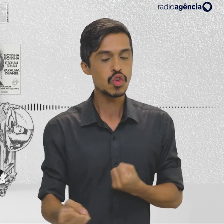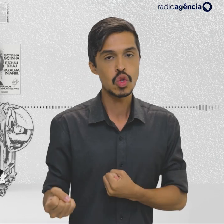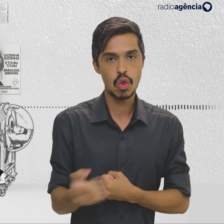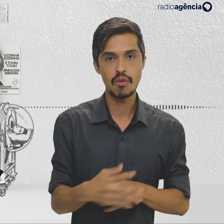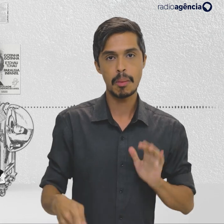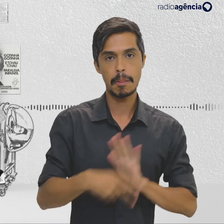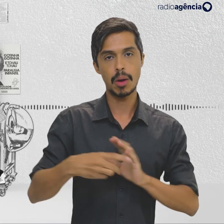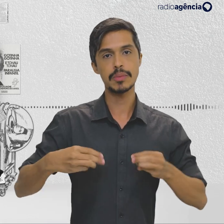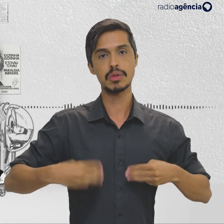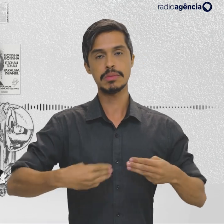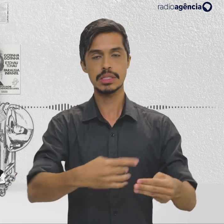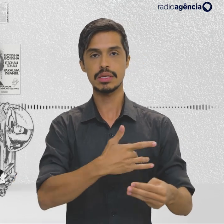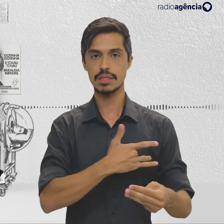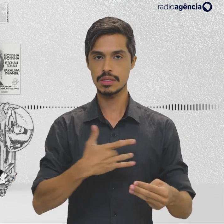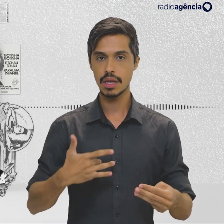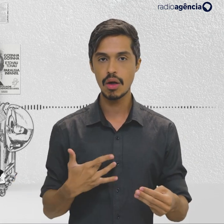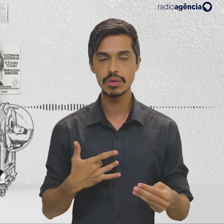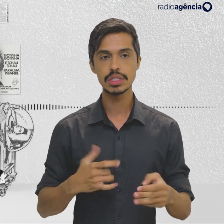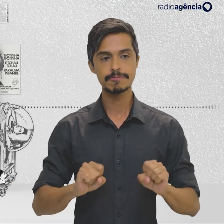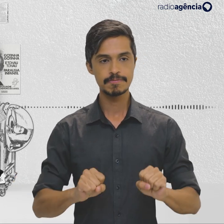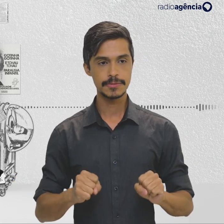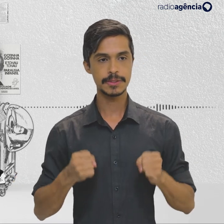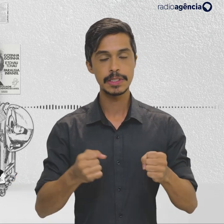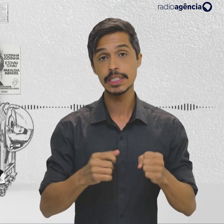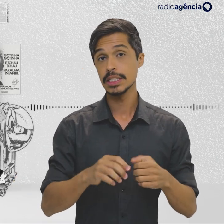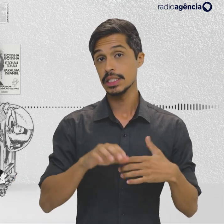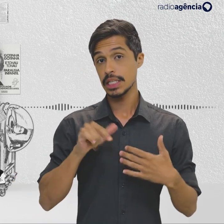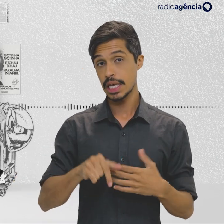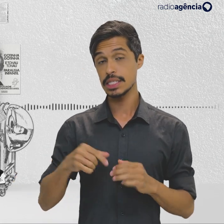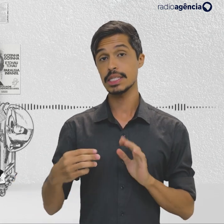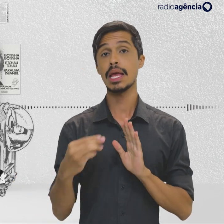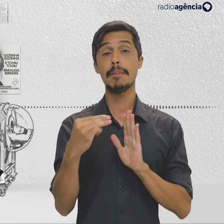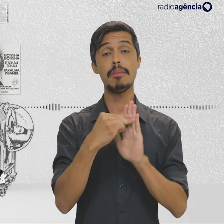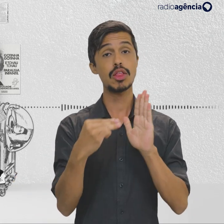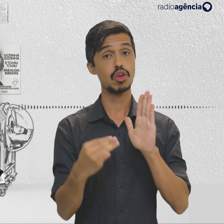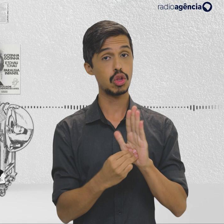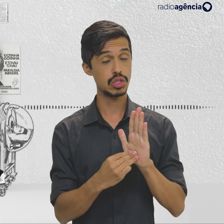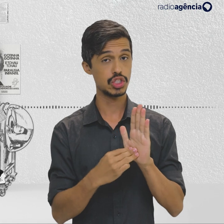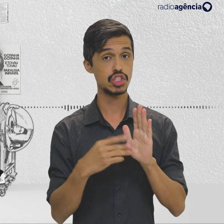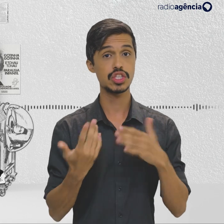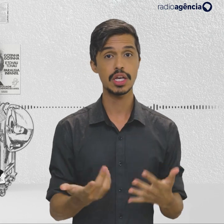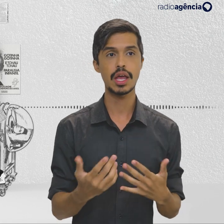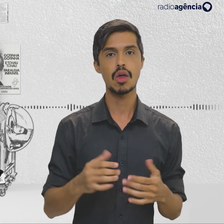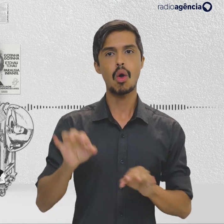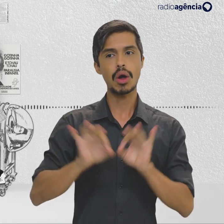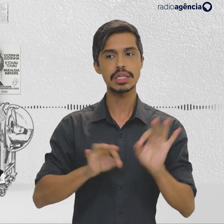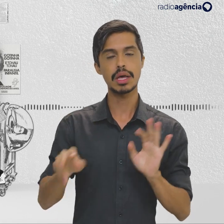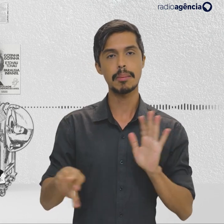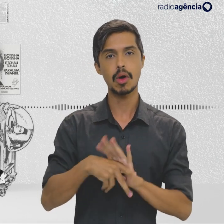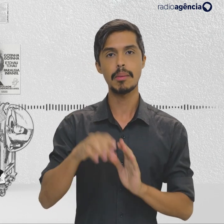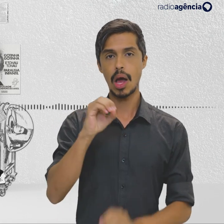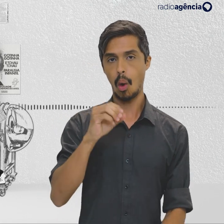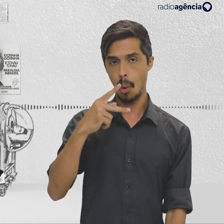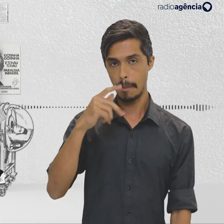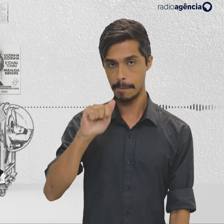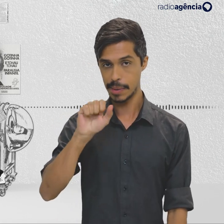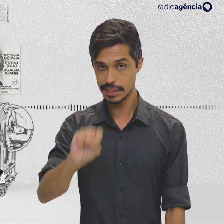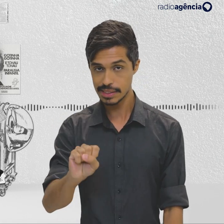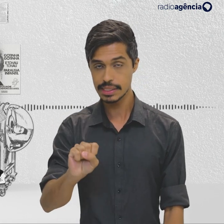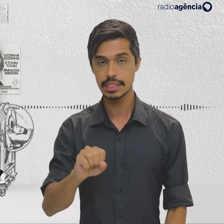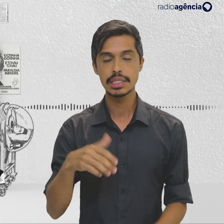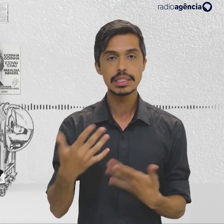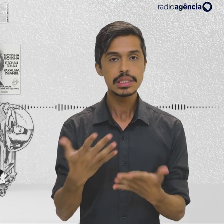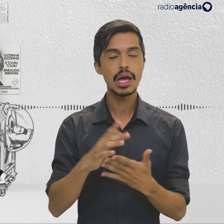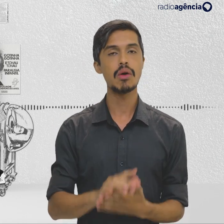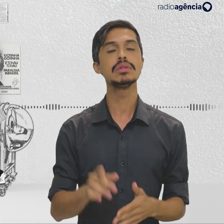nova do Ministério da Saúde ainda que essa metodologia preconizada pela organização pan-americana de